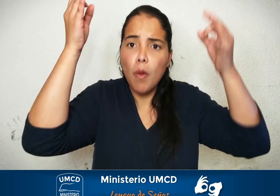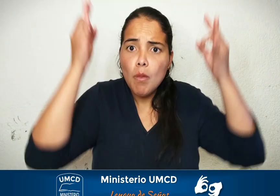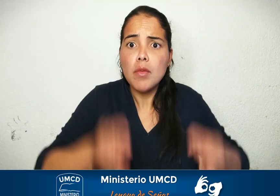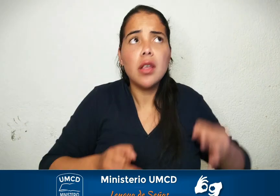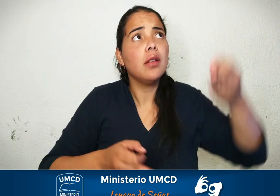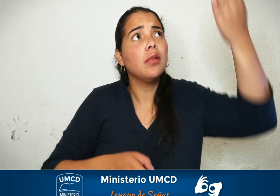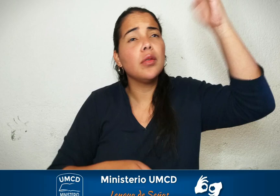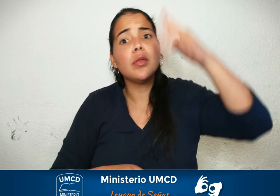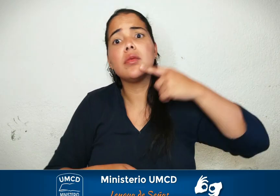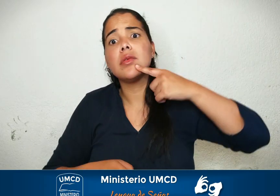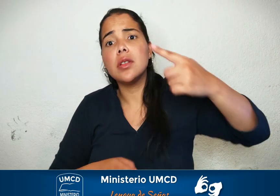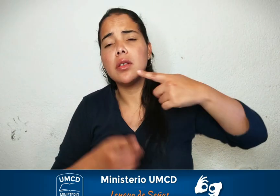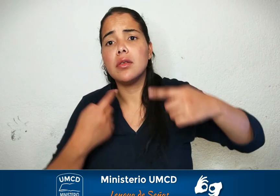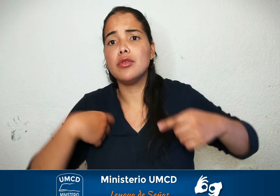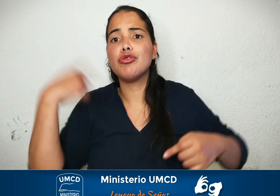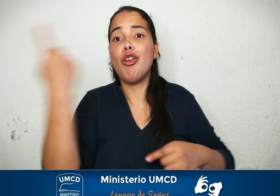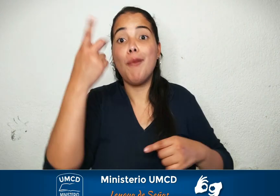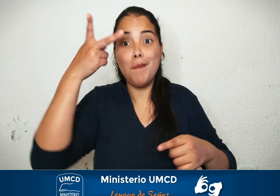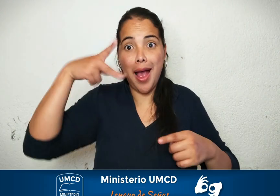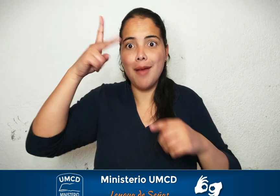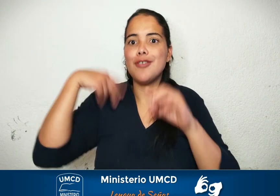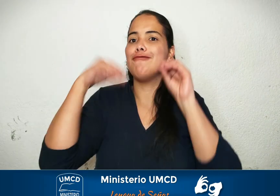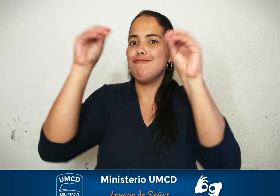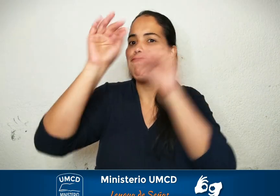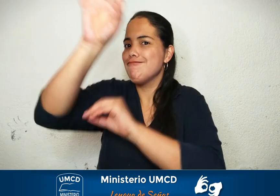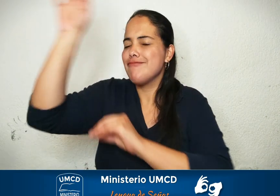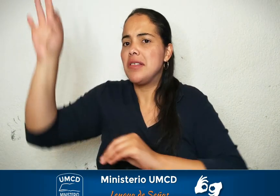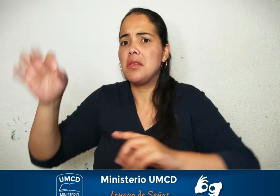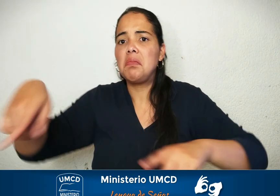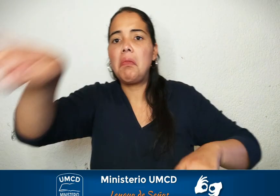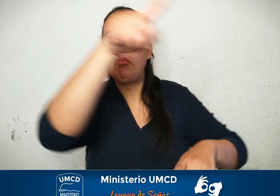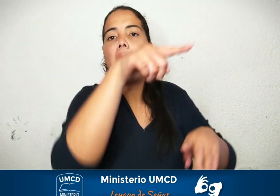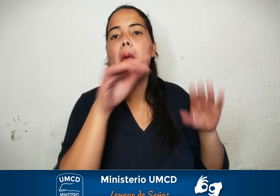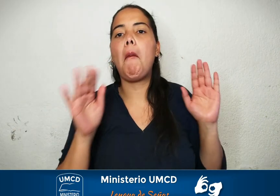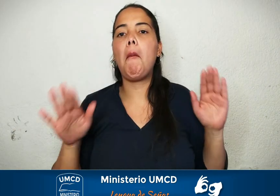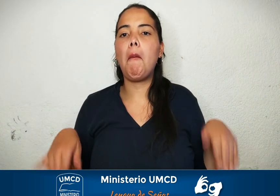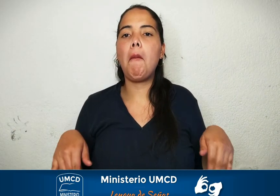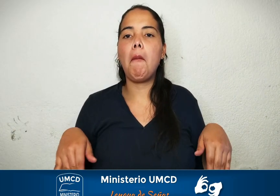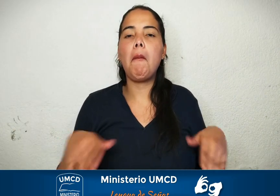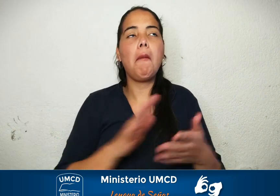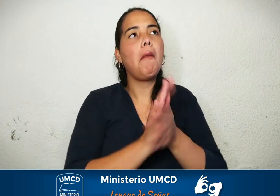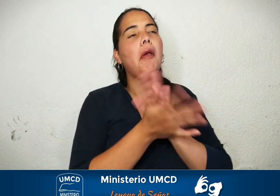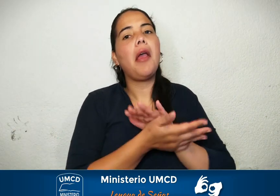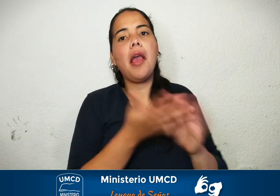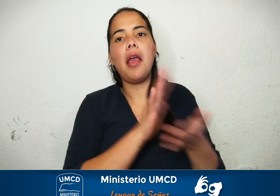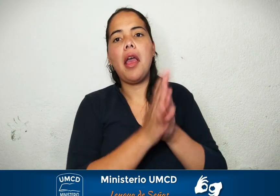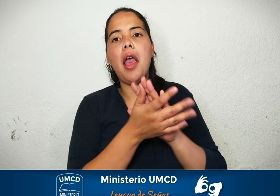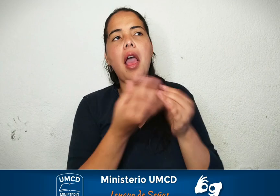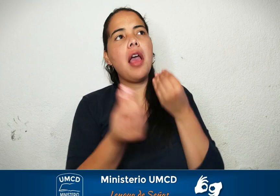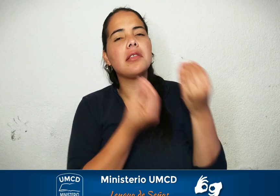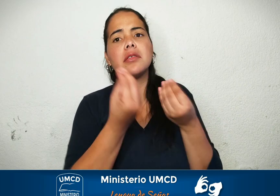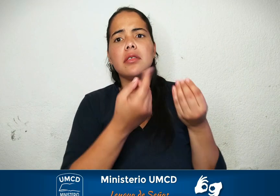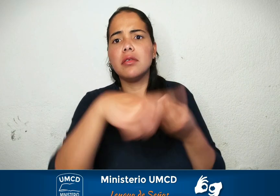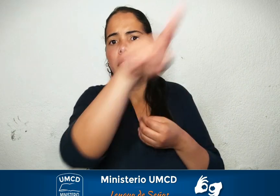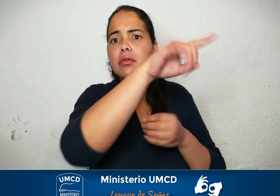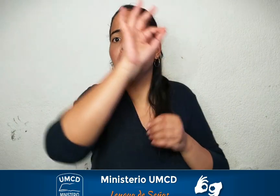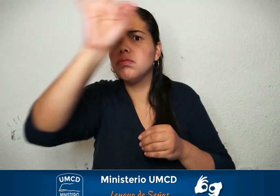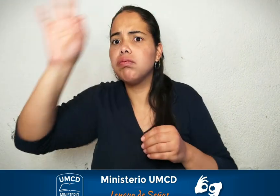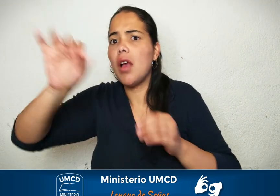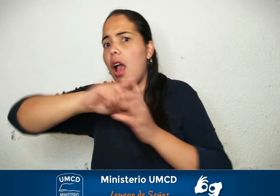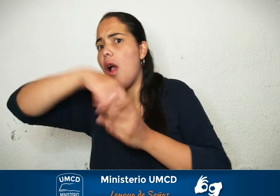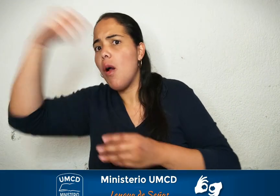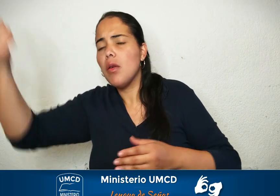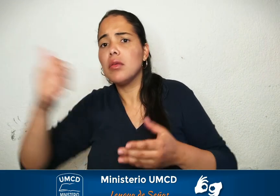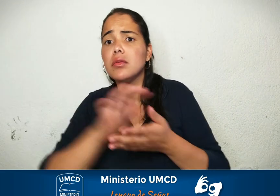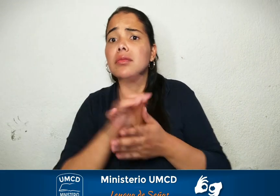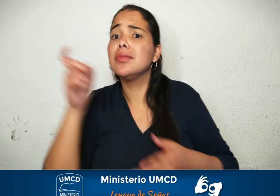eso. Al contrario, Pablo solamente les estaba enseñando de que él tenía el derecho, y la Biblia nos enseña de que nosotros